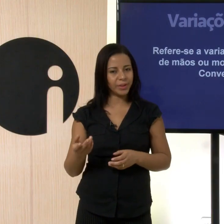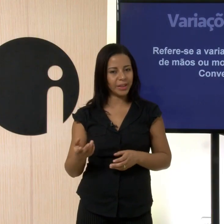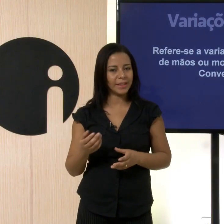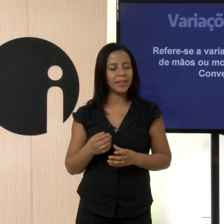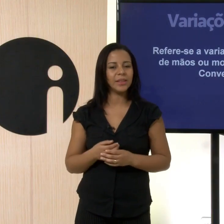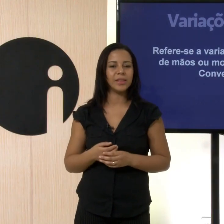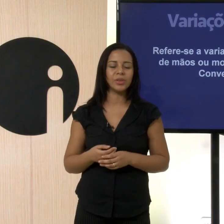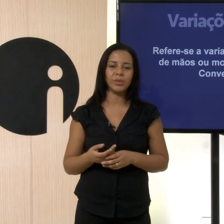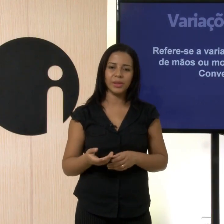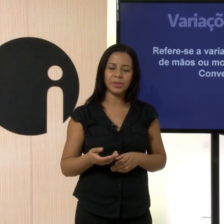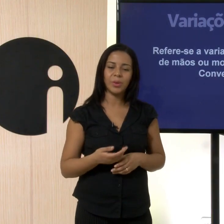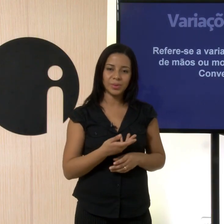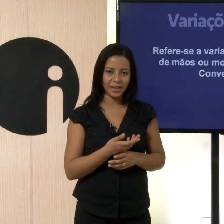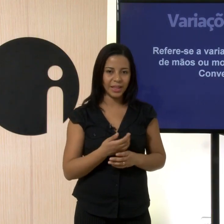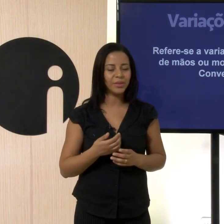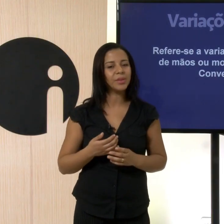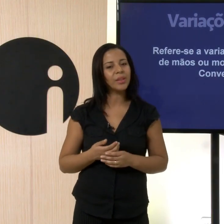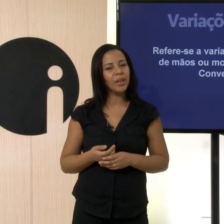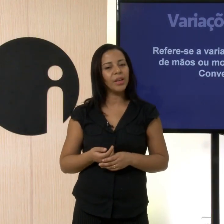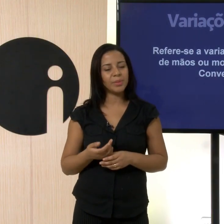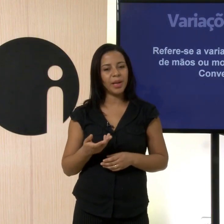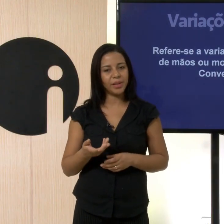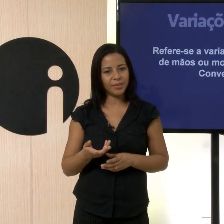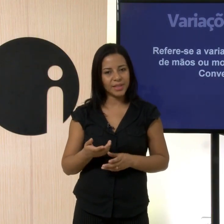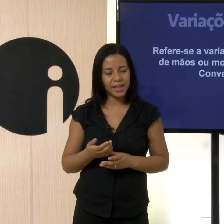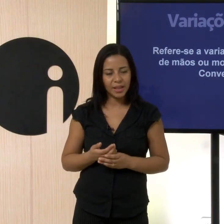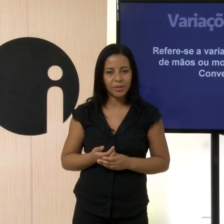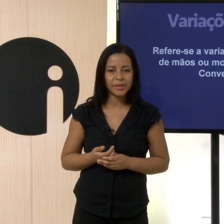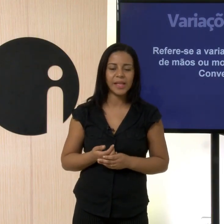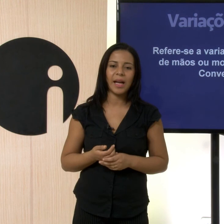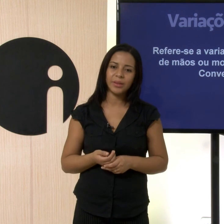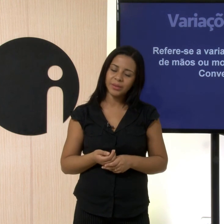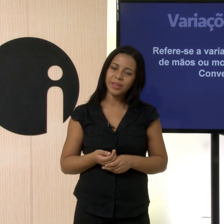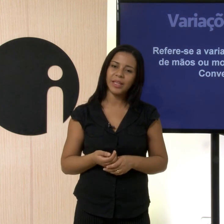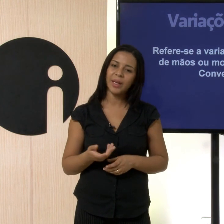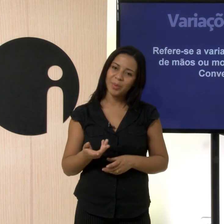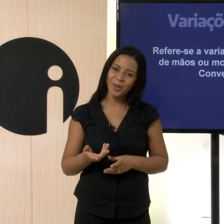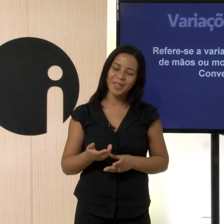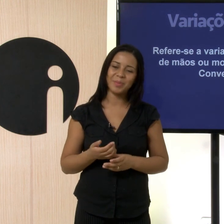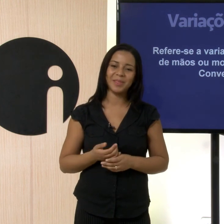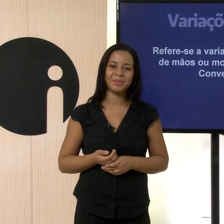importância desses dois conceitos. Eu espero que você tenha gostado e até a próxima!